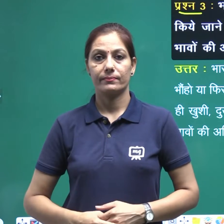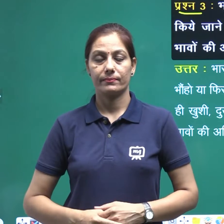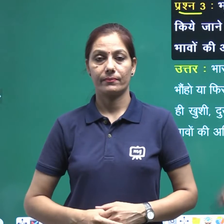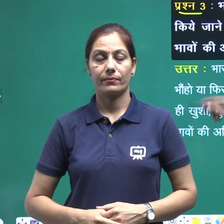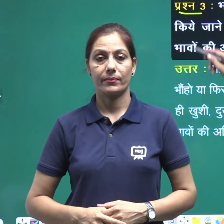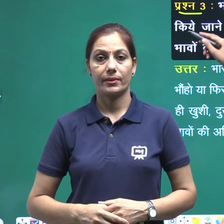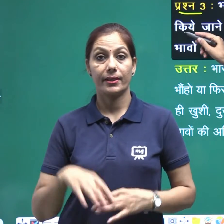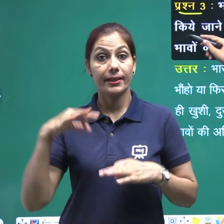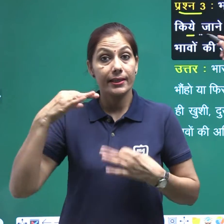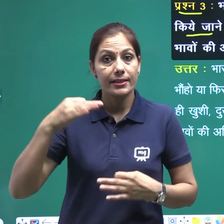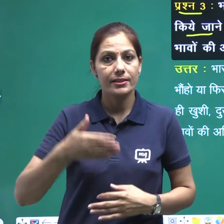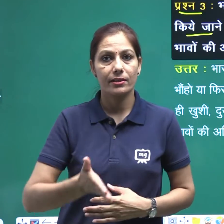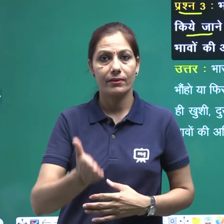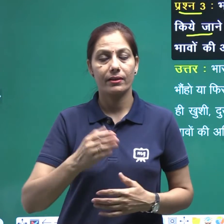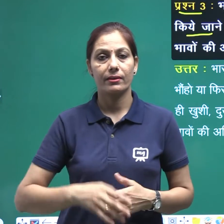किए जाने वाले